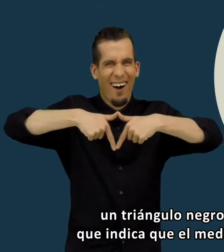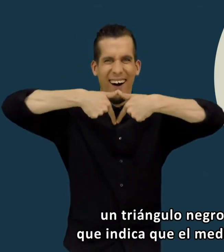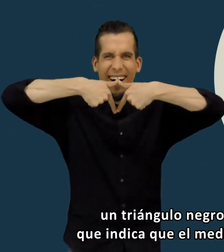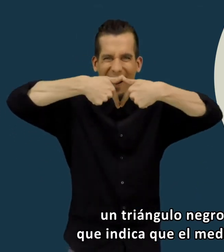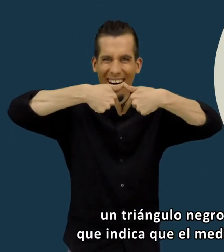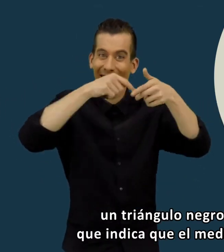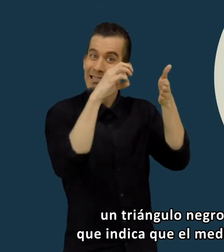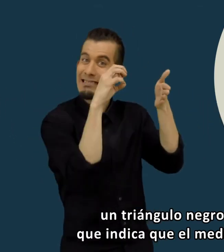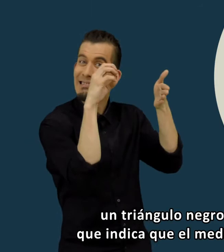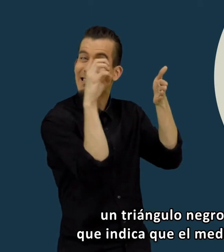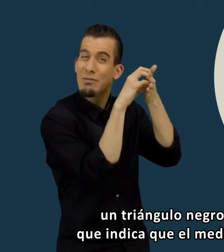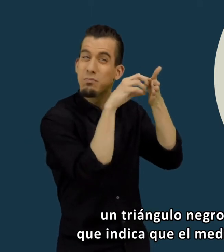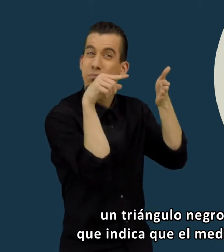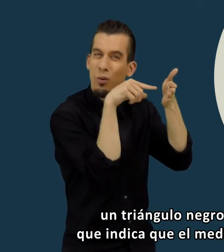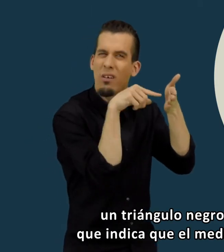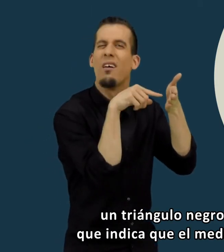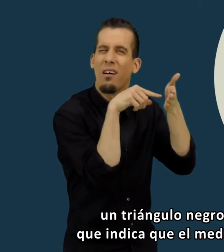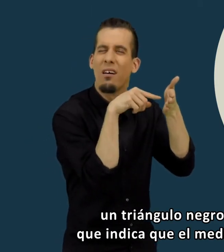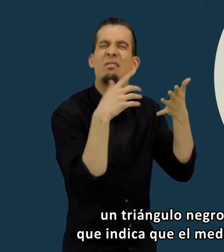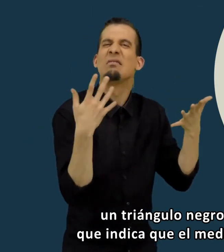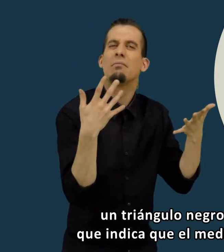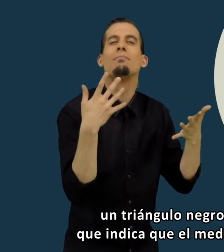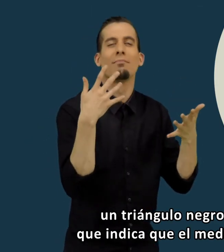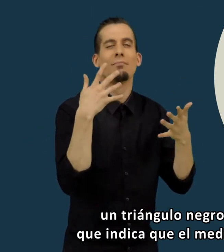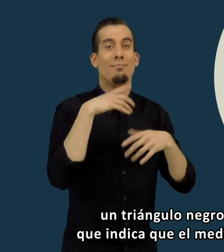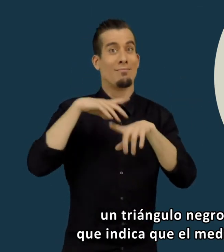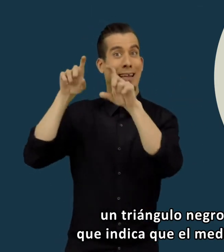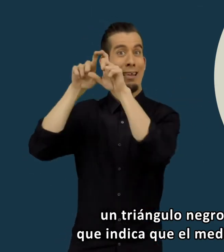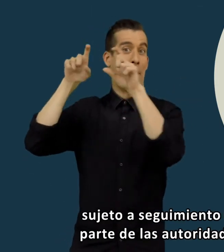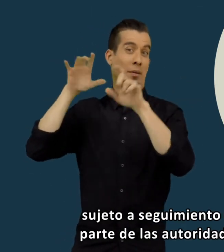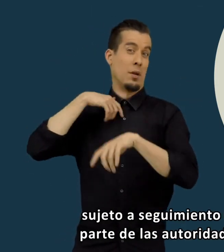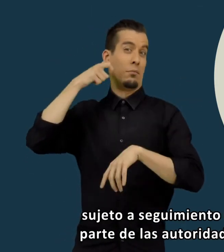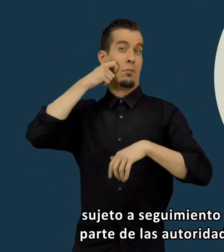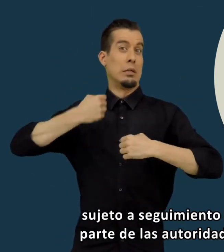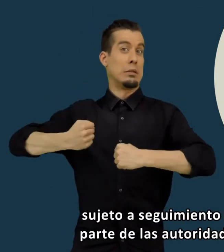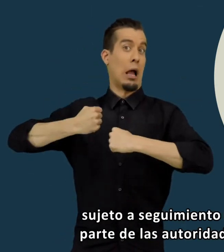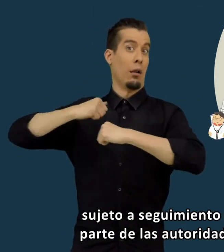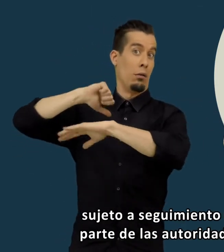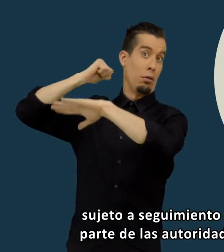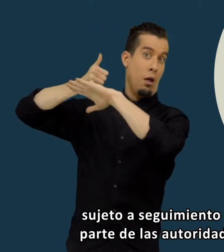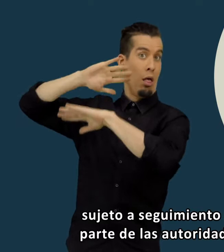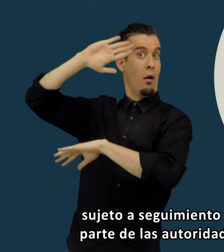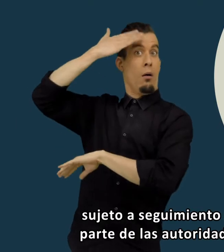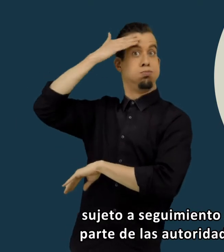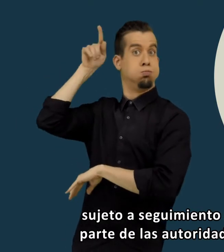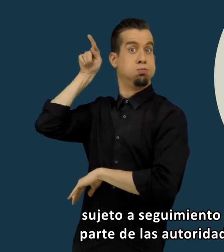que indica que el medicamento está sujeto a seguimiento adicional por parte de las